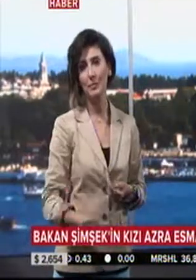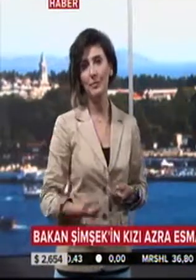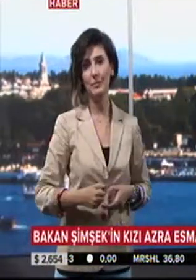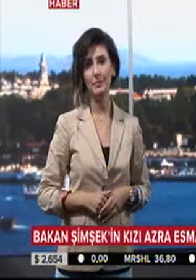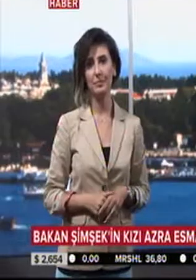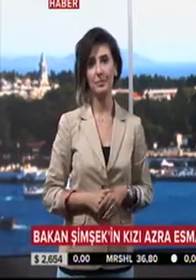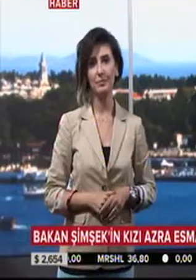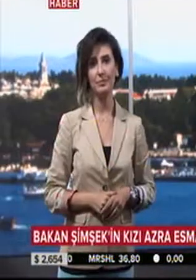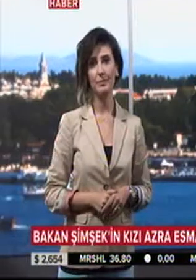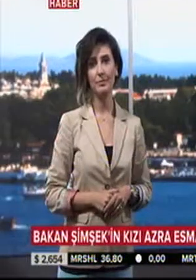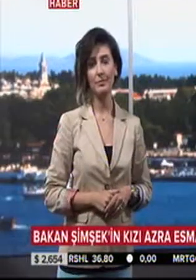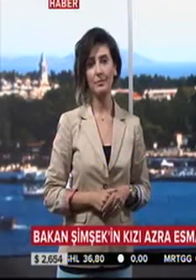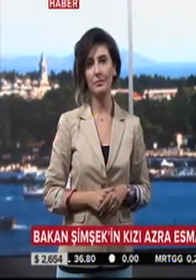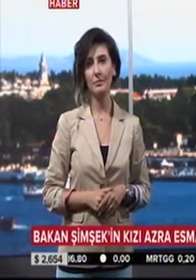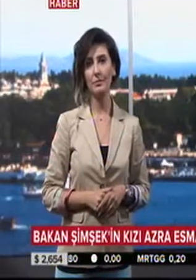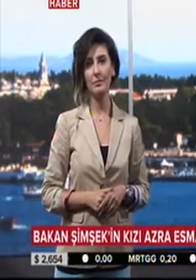kullandı.